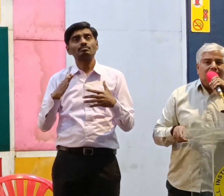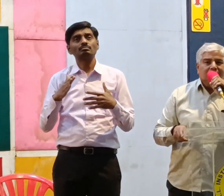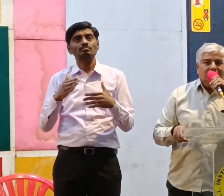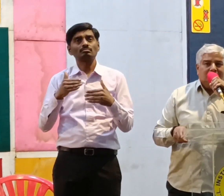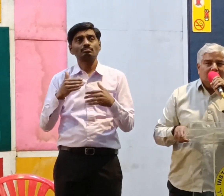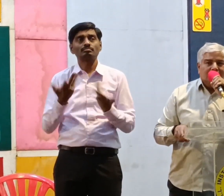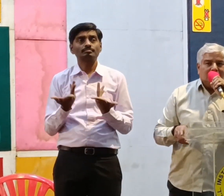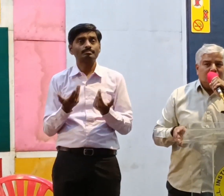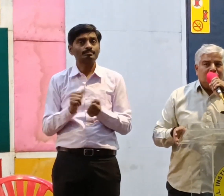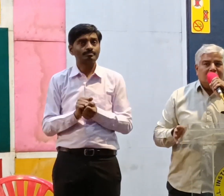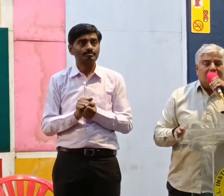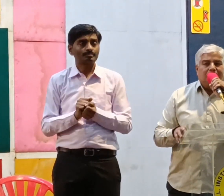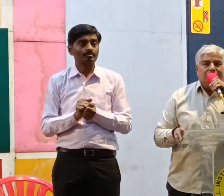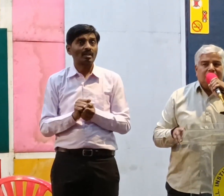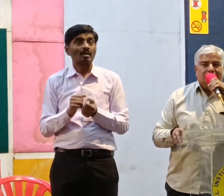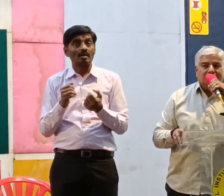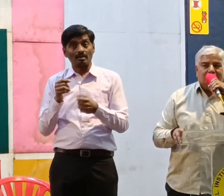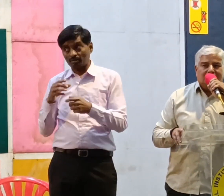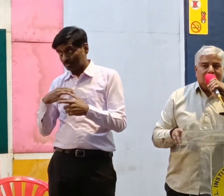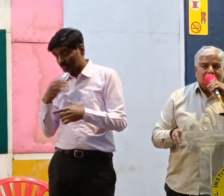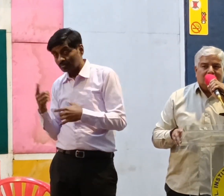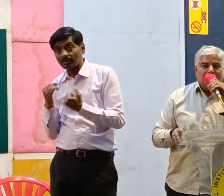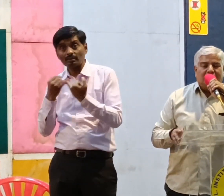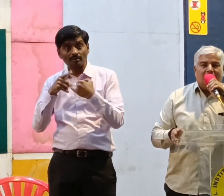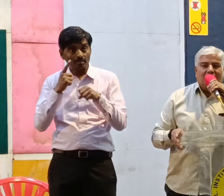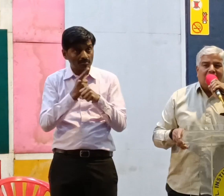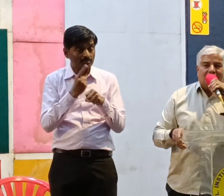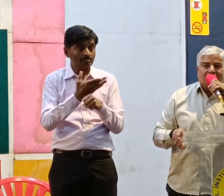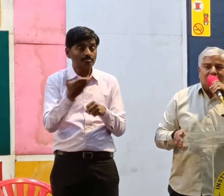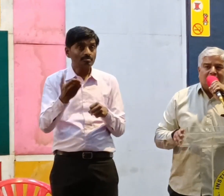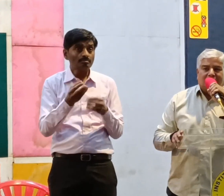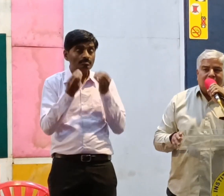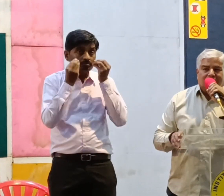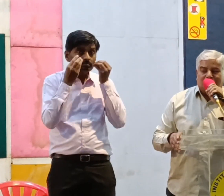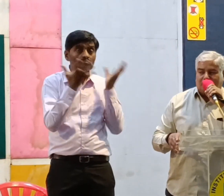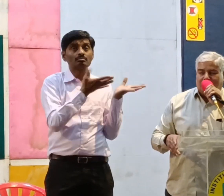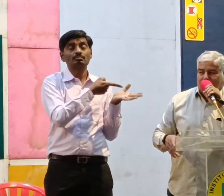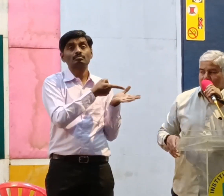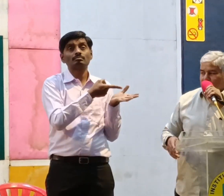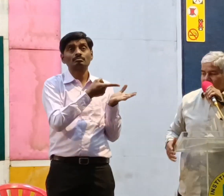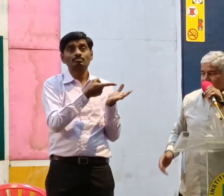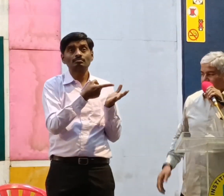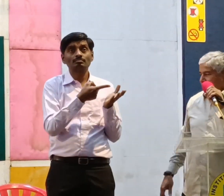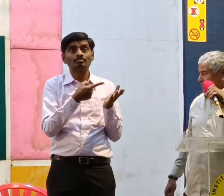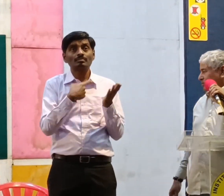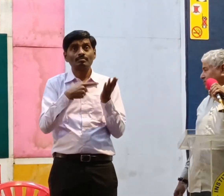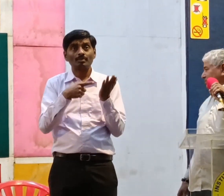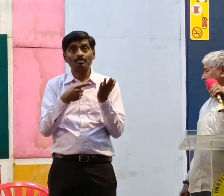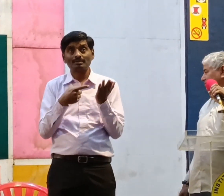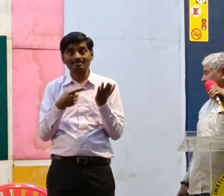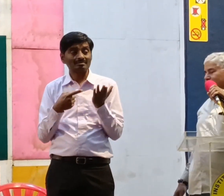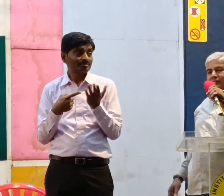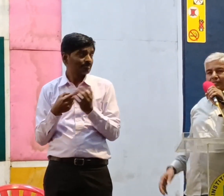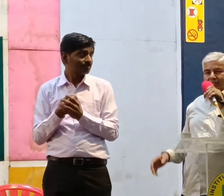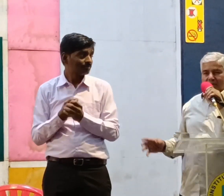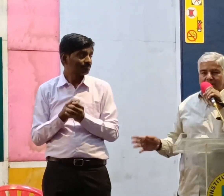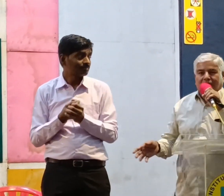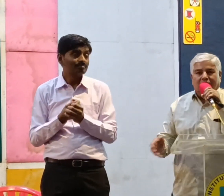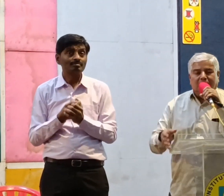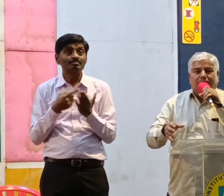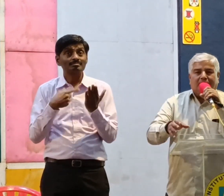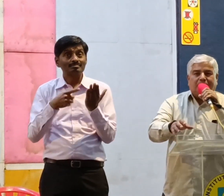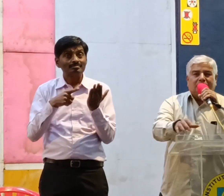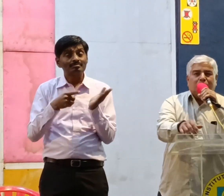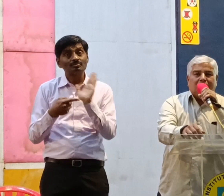તમારા બધો સ્ટાફ, અમને નવાઈ લાગે છે કે સાહેબ તમે પેપર જોઈને પાછા આપો છો.